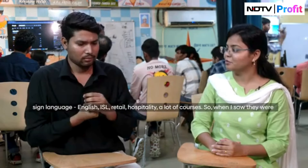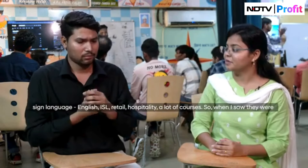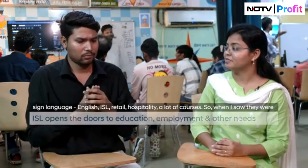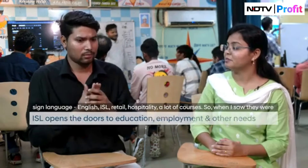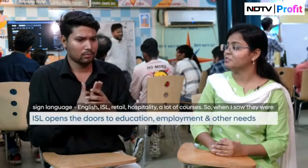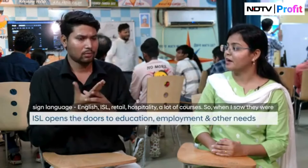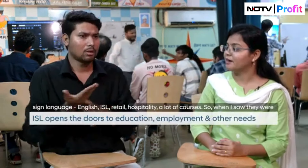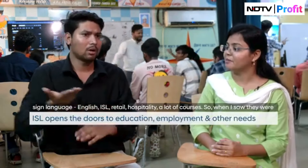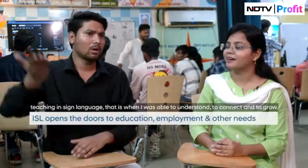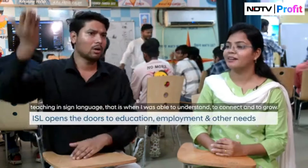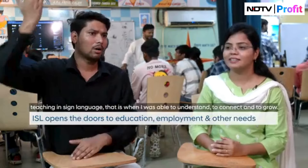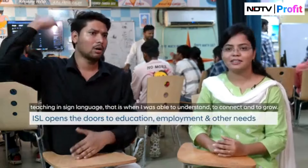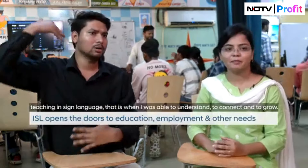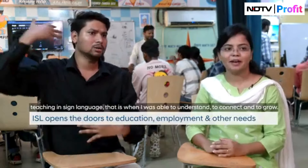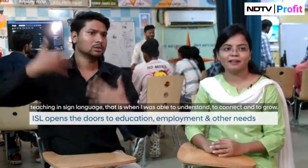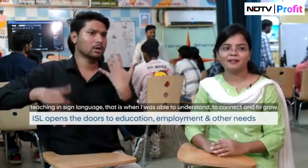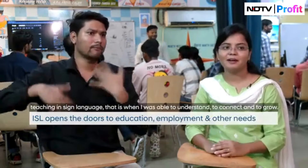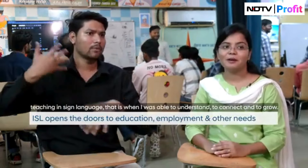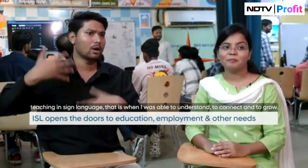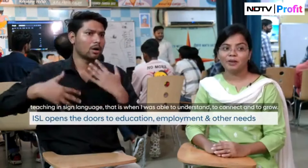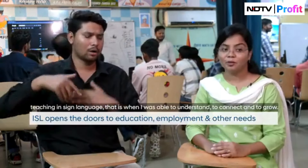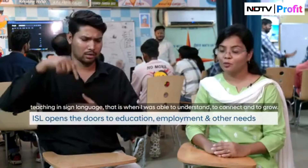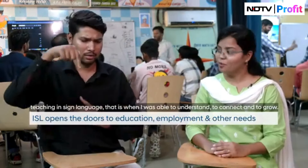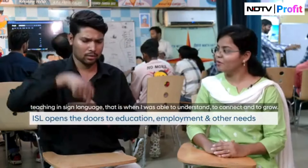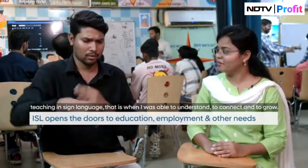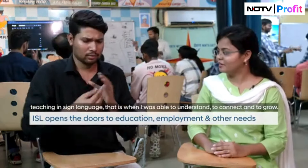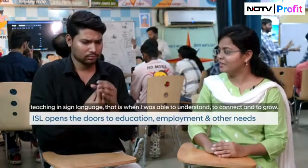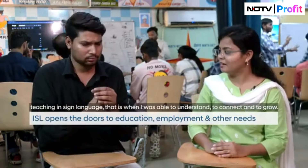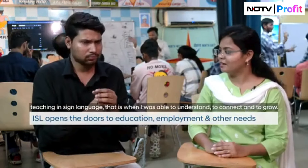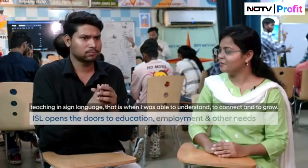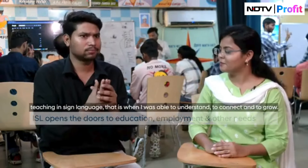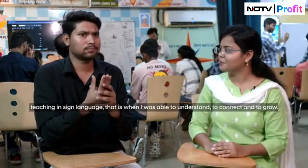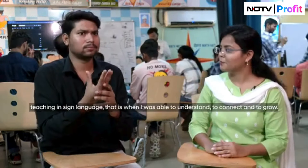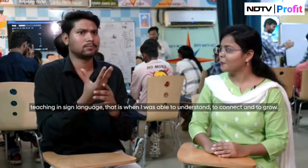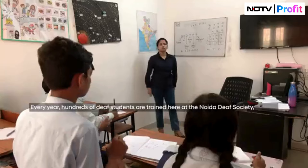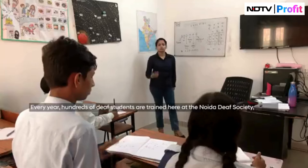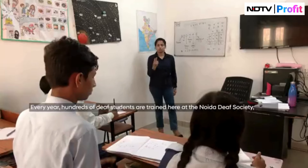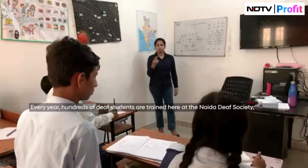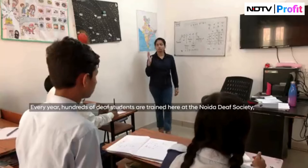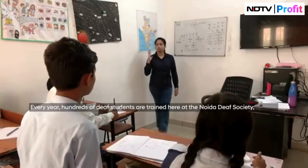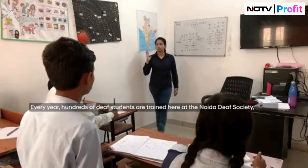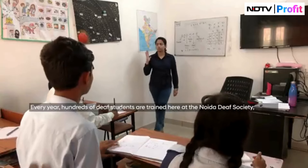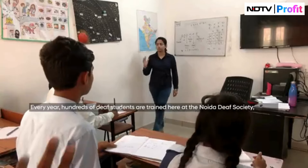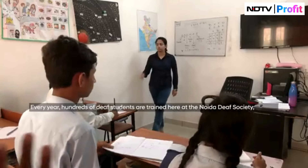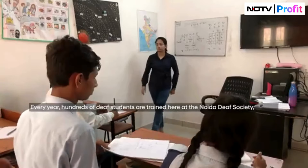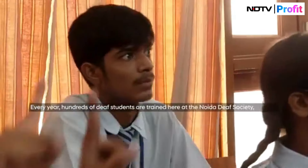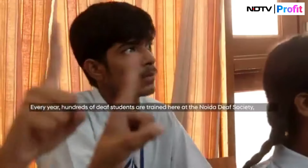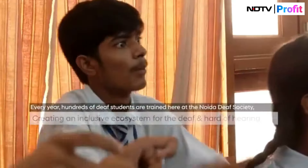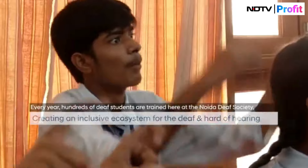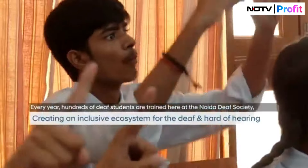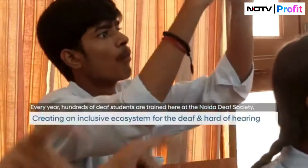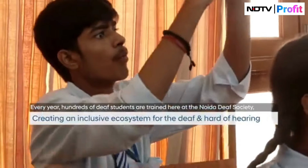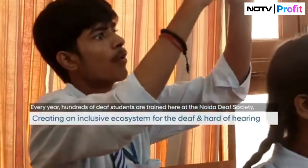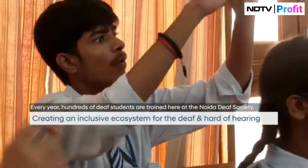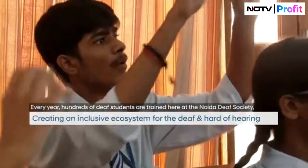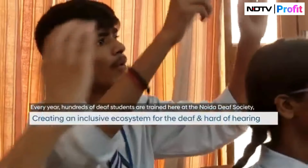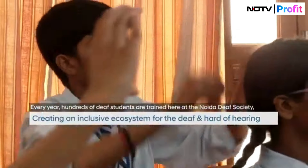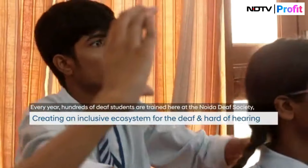मैं समझ पाया, मैं कनेक्ट कर पाया, मैं ग्रो किया। Every year, hundreds of students are trained here